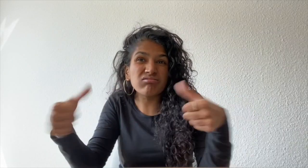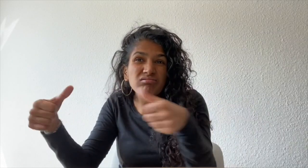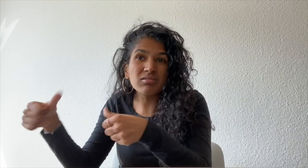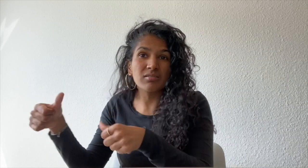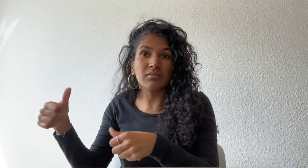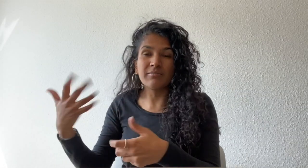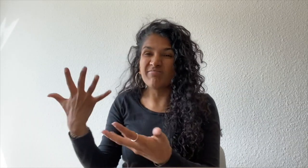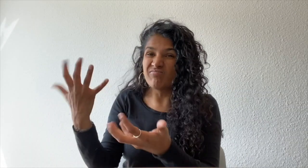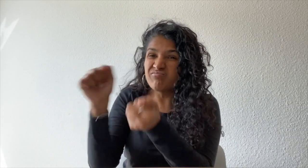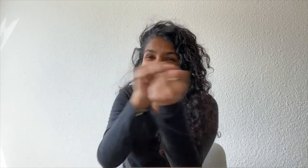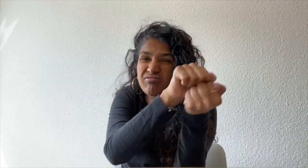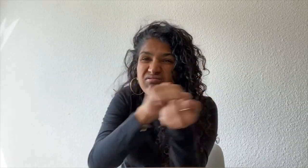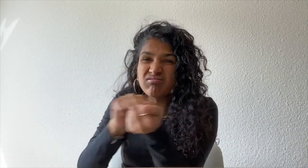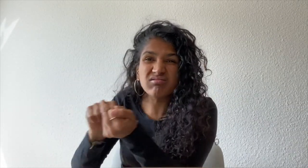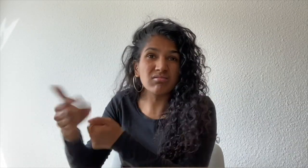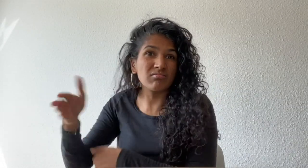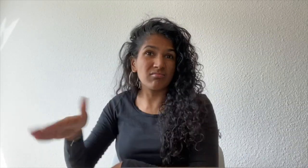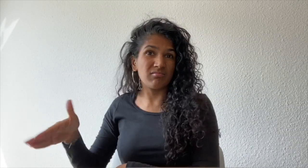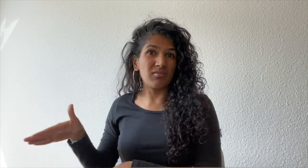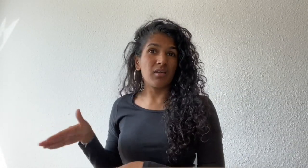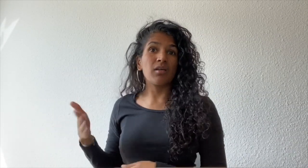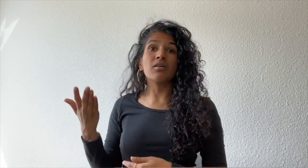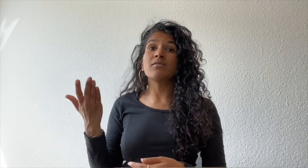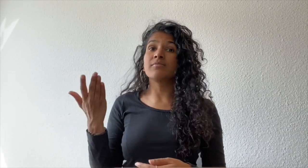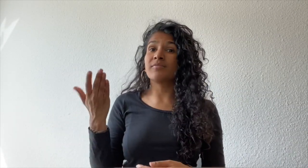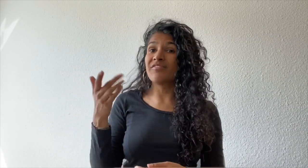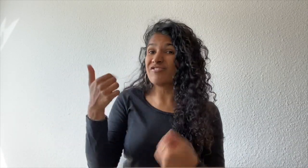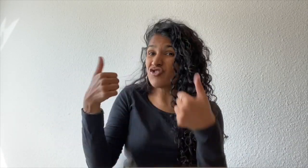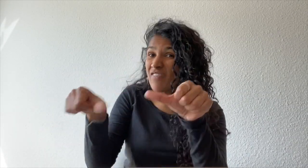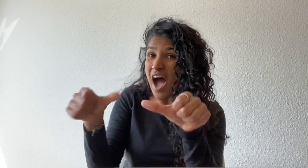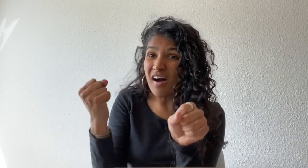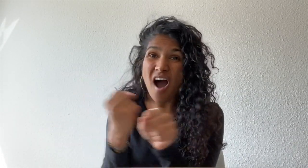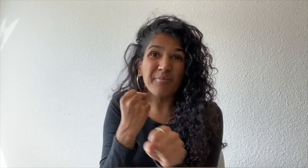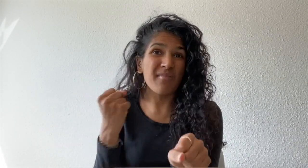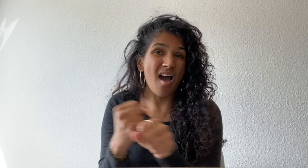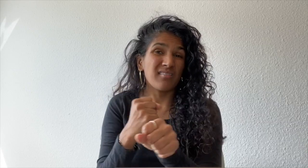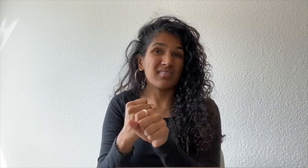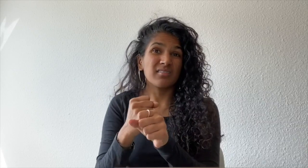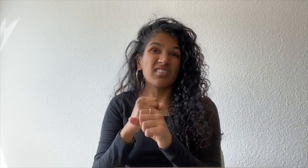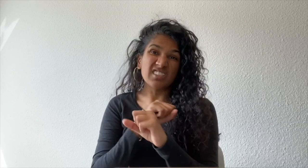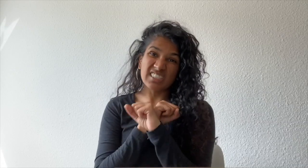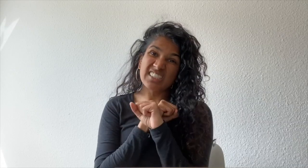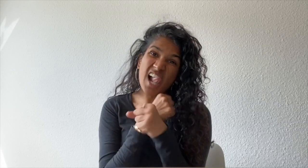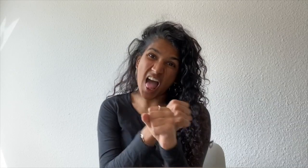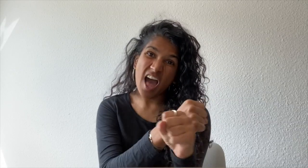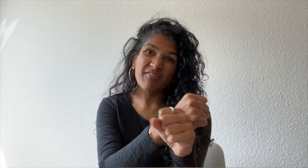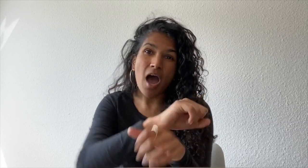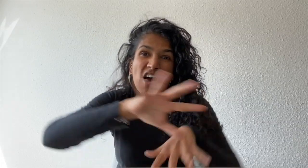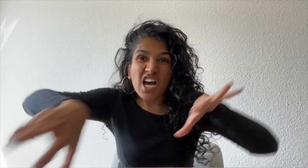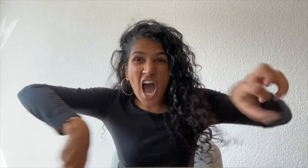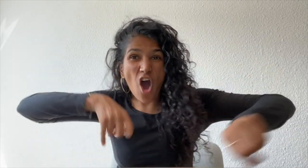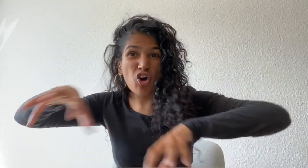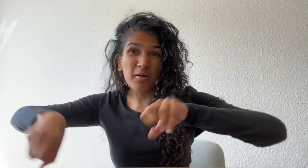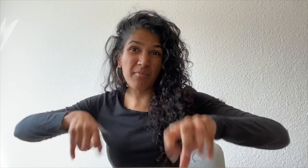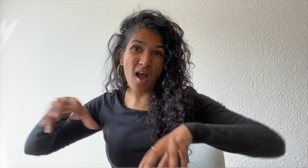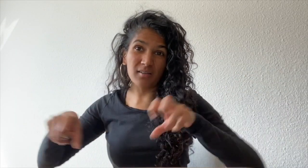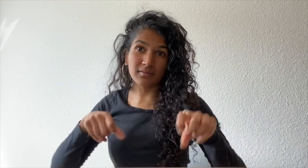Ihre Kolonialpolitik bedeutete Zerstörung, Vertreibung, Unterdrückung, Vernichtung,